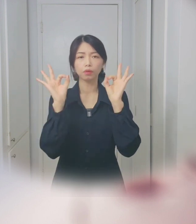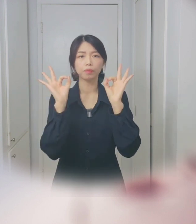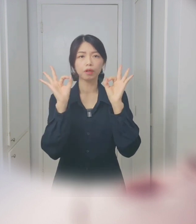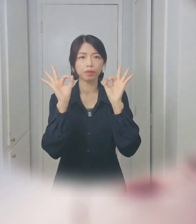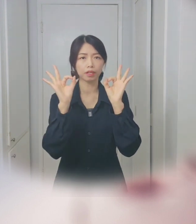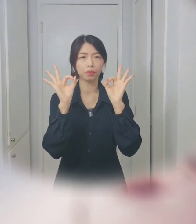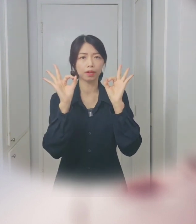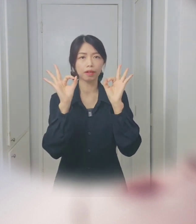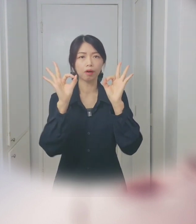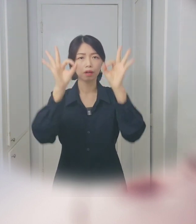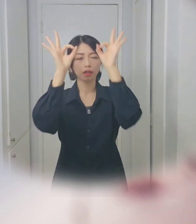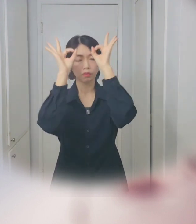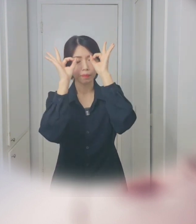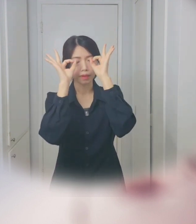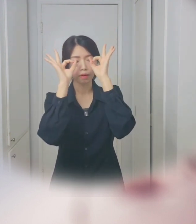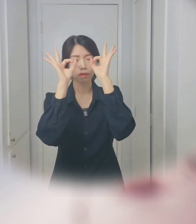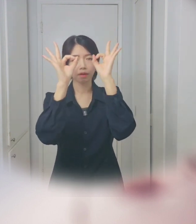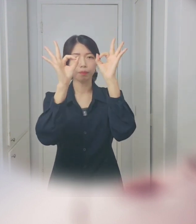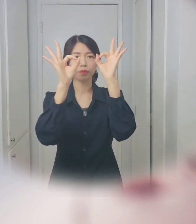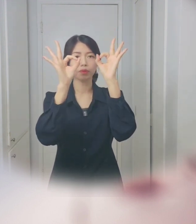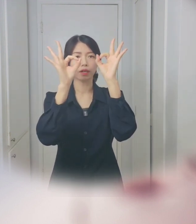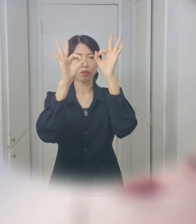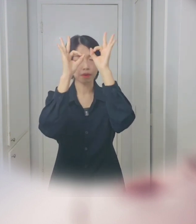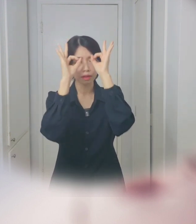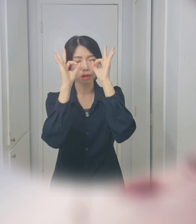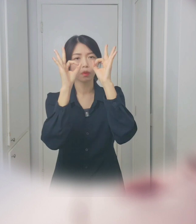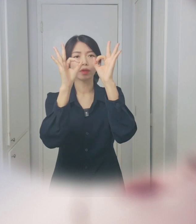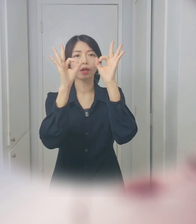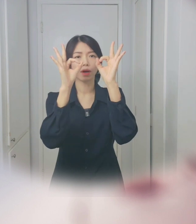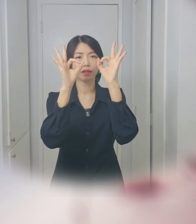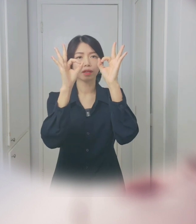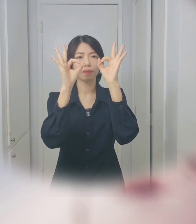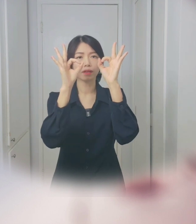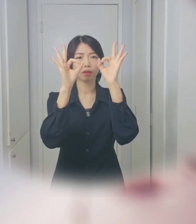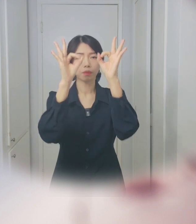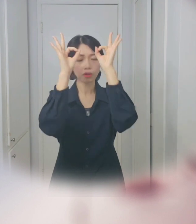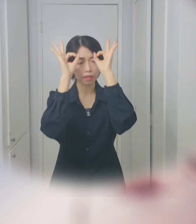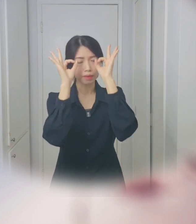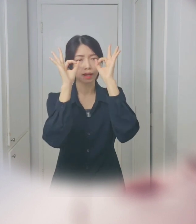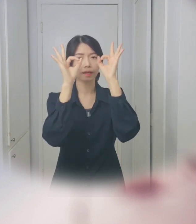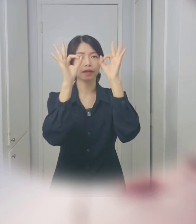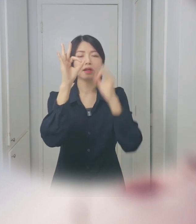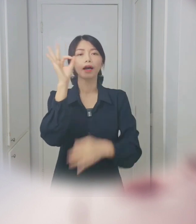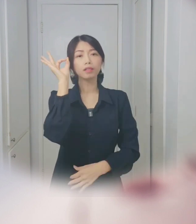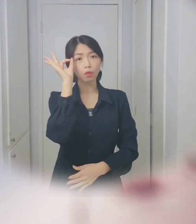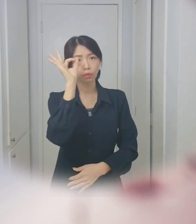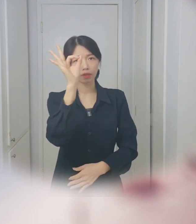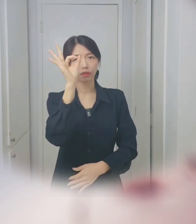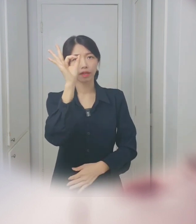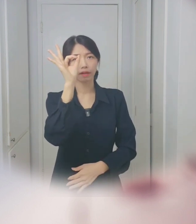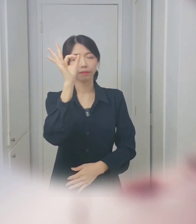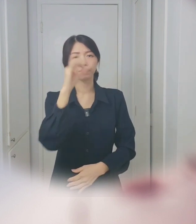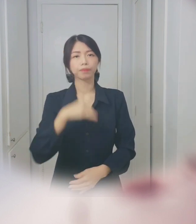양손 엄지검지를 이용해서 눈앞에서 앞으로 나가주시면 보다라고 하는 일반적인 표현이 됩니다. 한